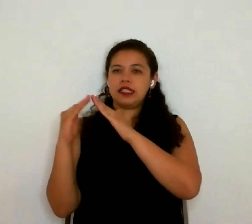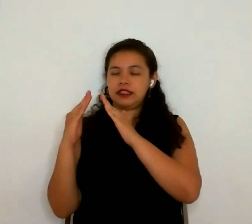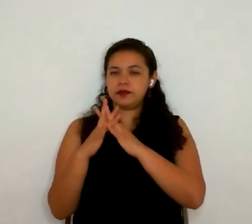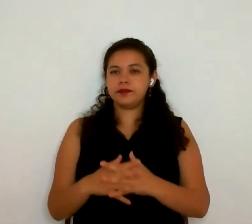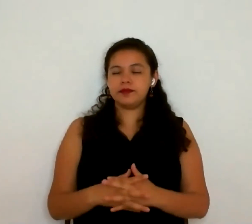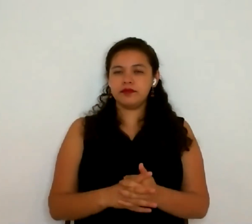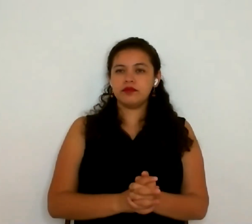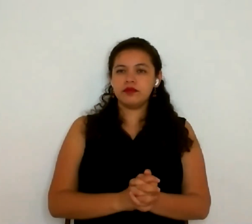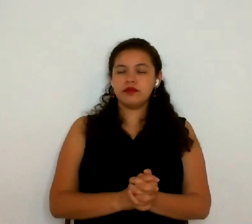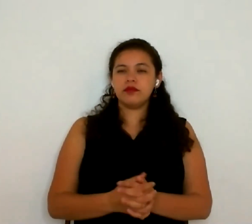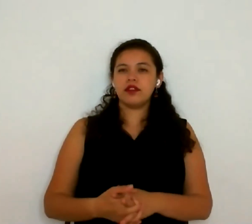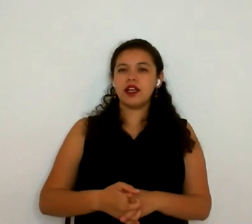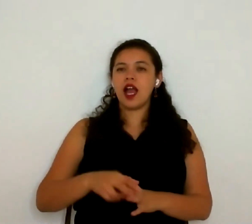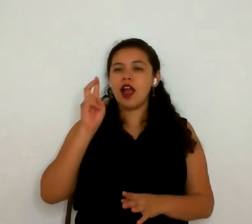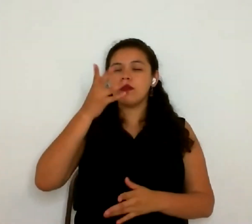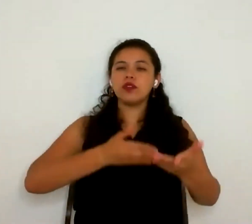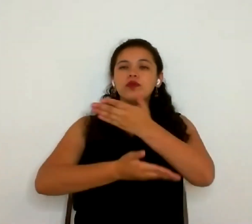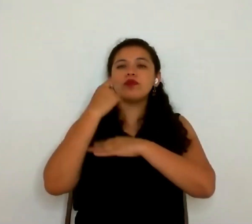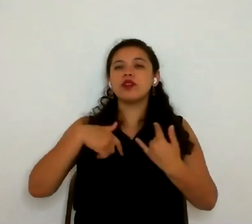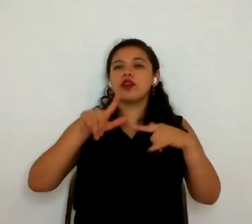a ver si lo puedo compartir